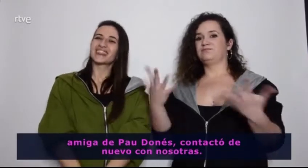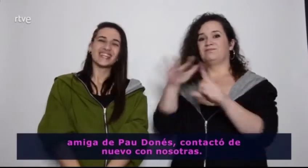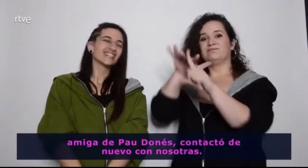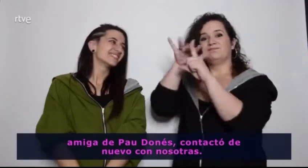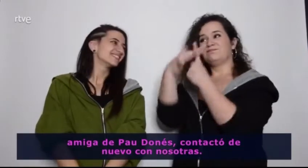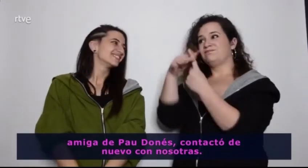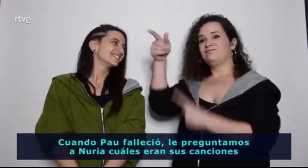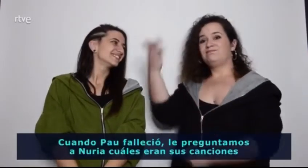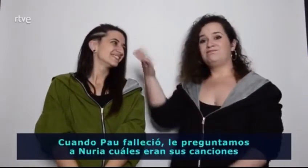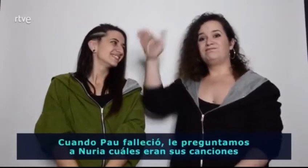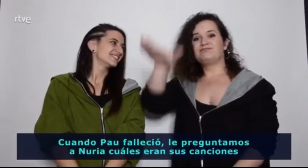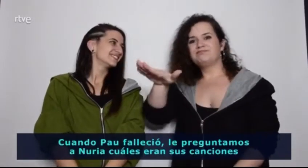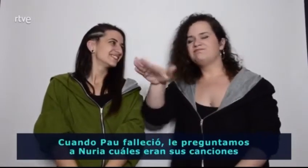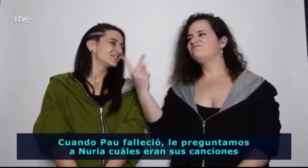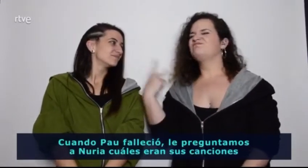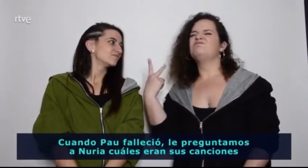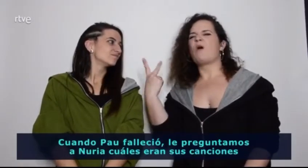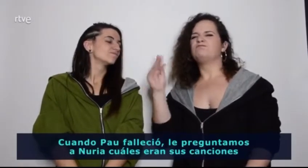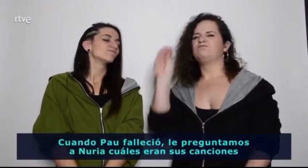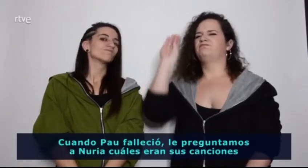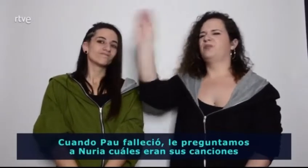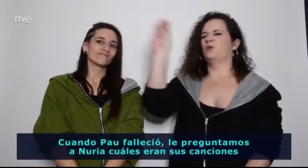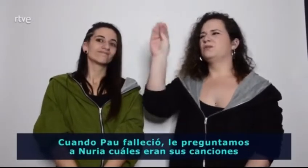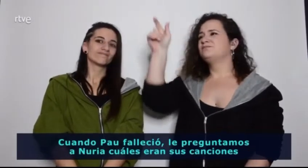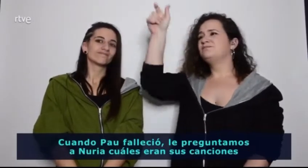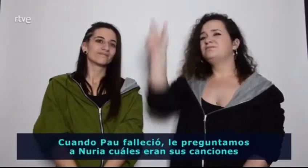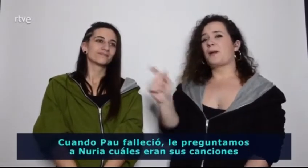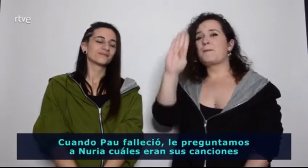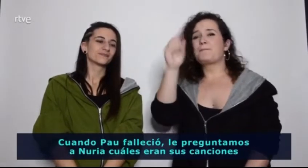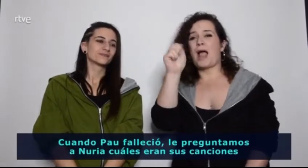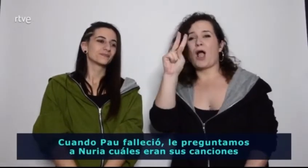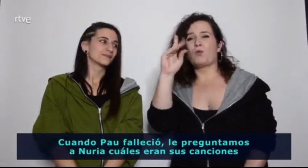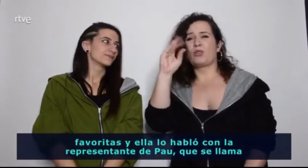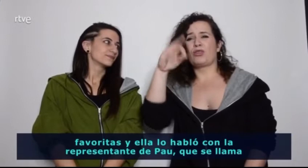Cuando Pau falleció, le preguntamos a Nuria cuáles eran sus canciones favoritas.